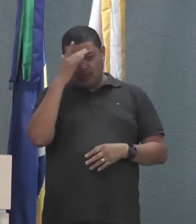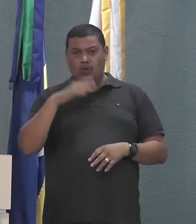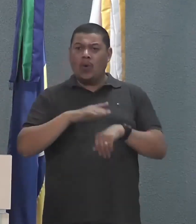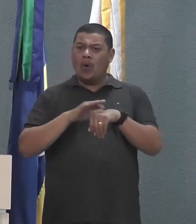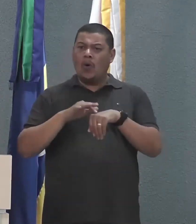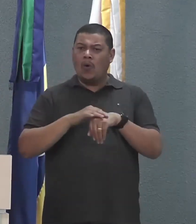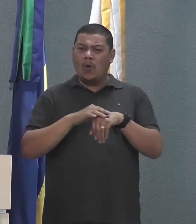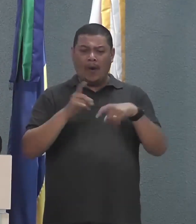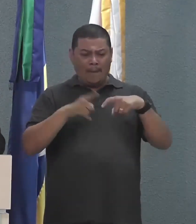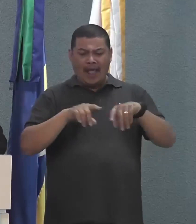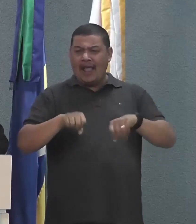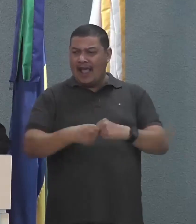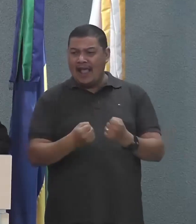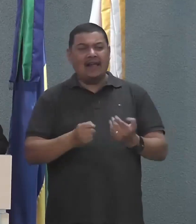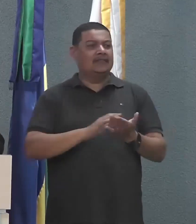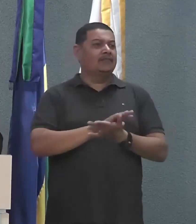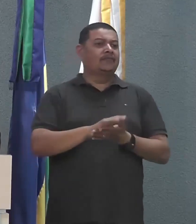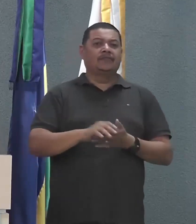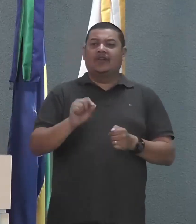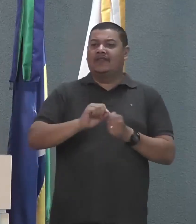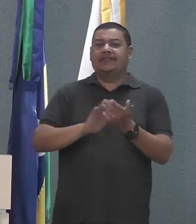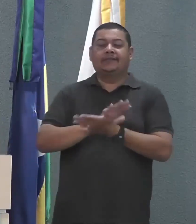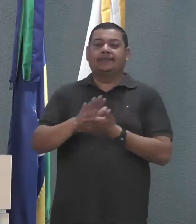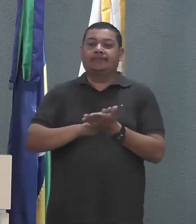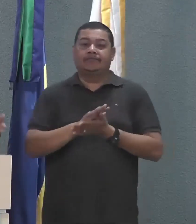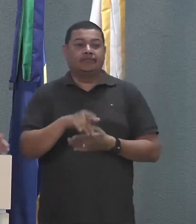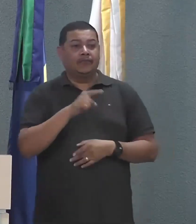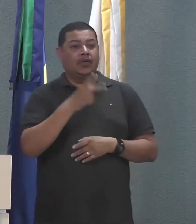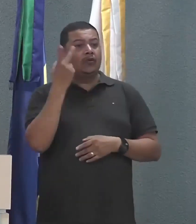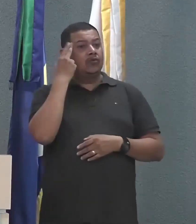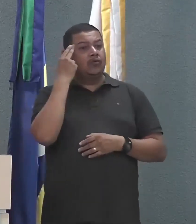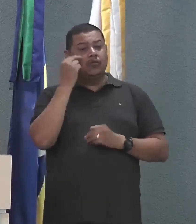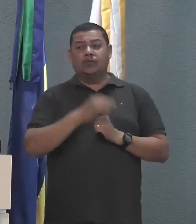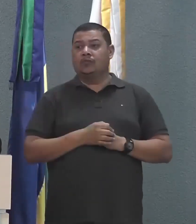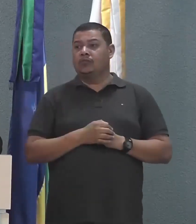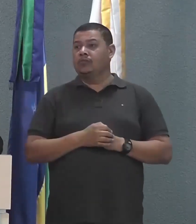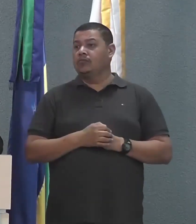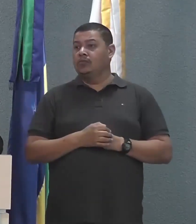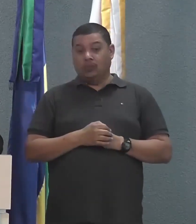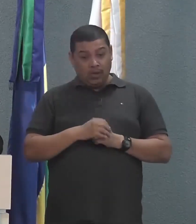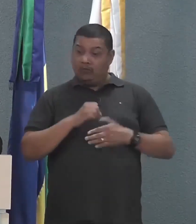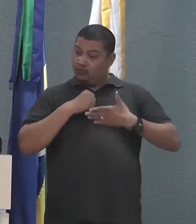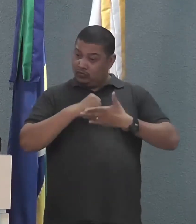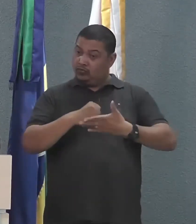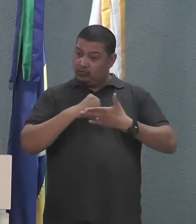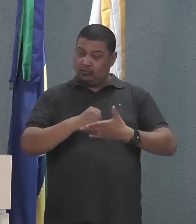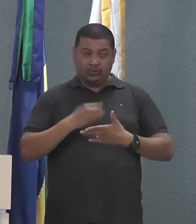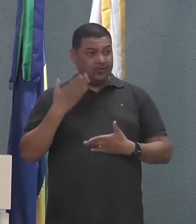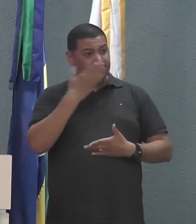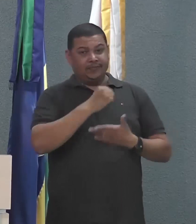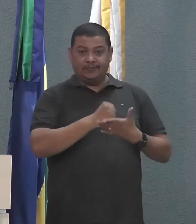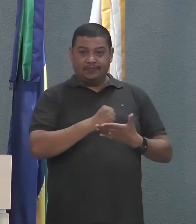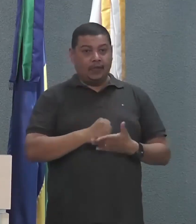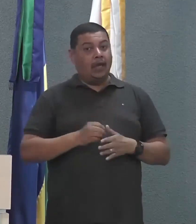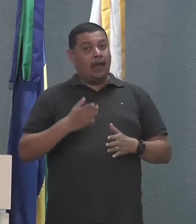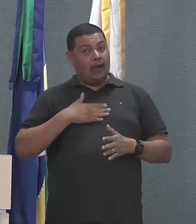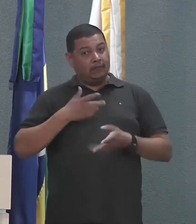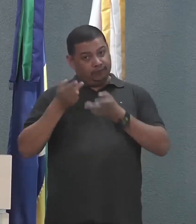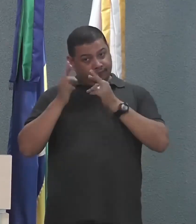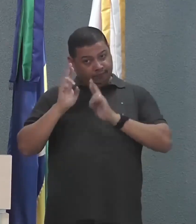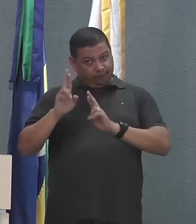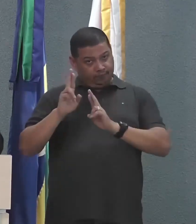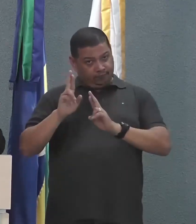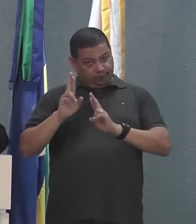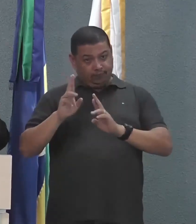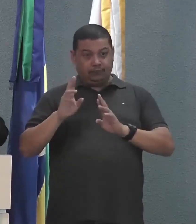anos, com as coisas sem acontecer, e eles vão lá e falam novamente que vão resolver, e eu espero que resolva, porque a